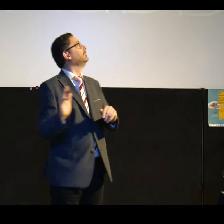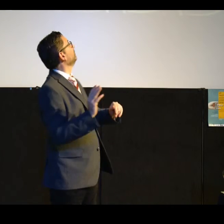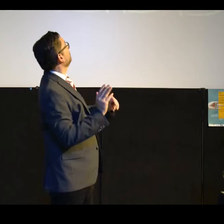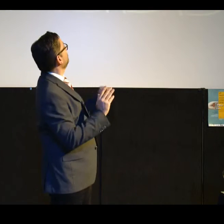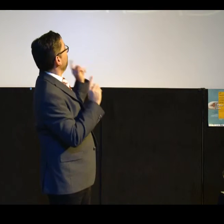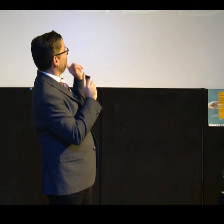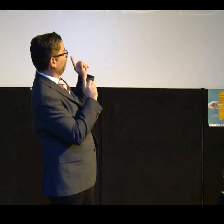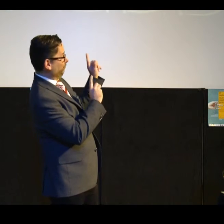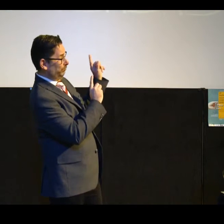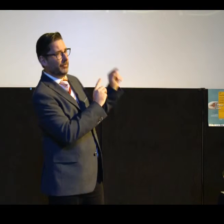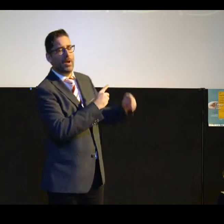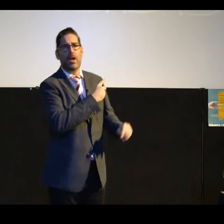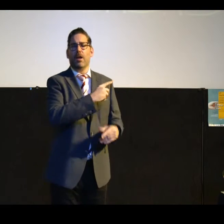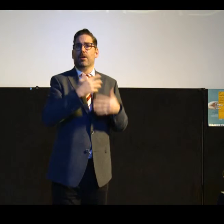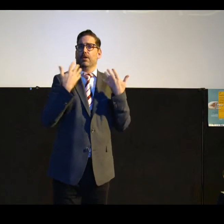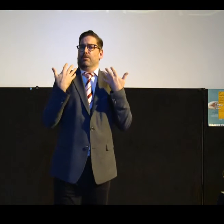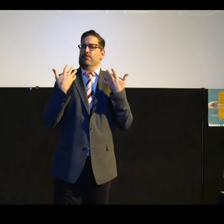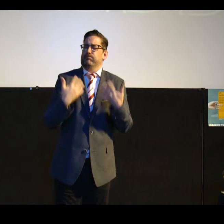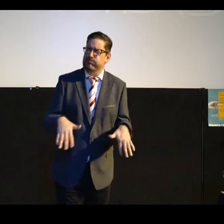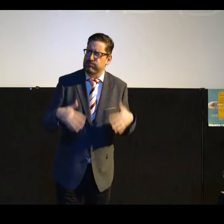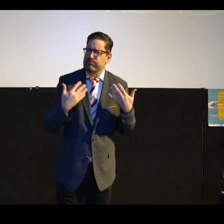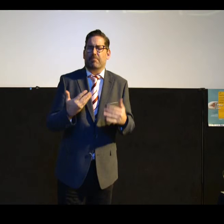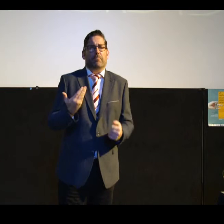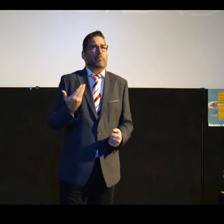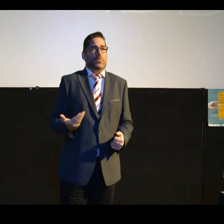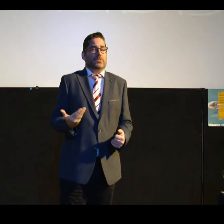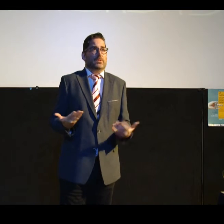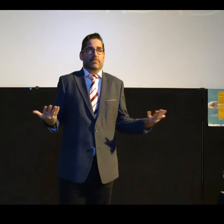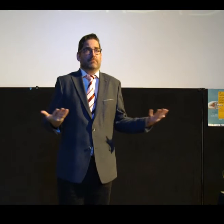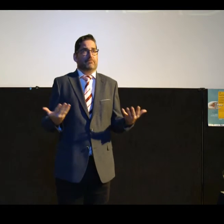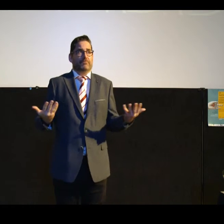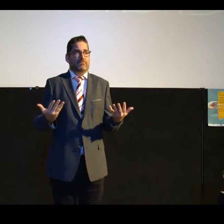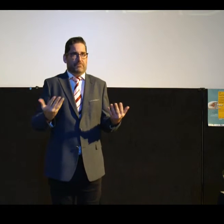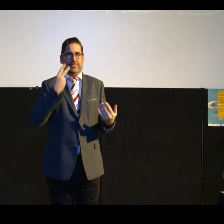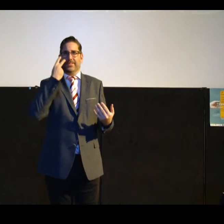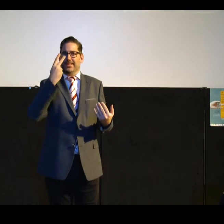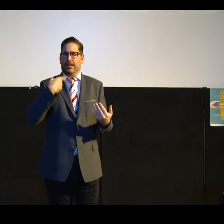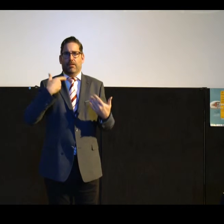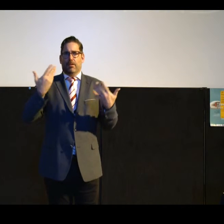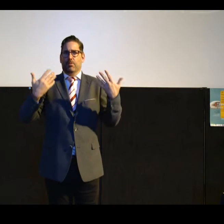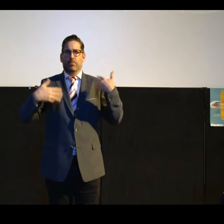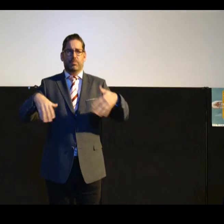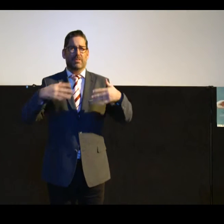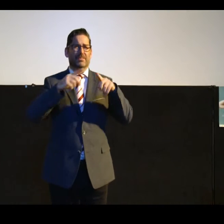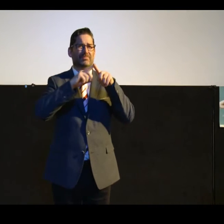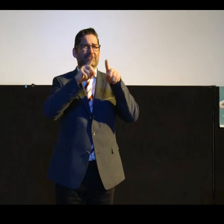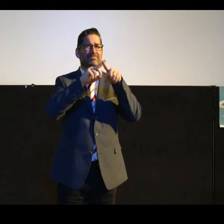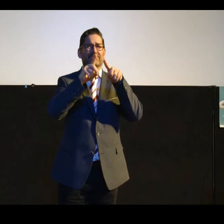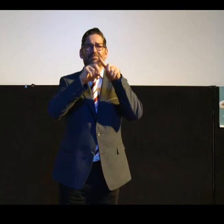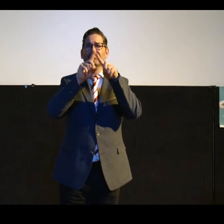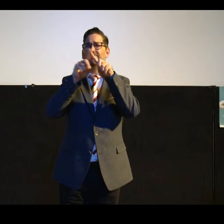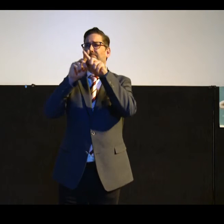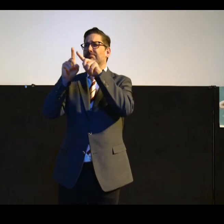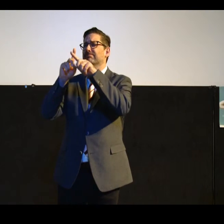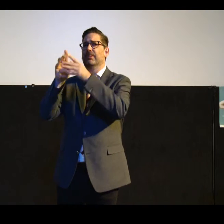Vale, hemos visto este vídeo de la reunión del Parlamento. Creo que fue